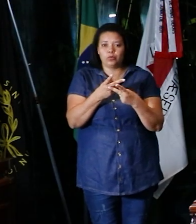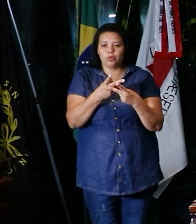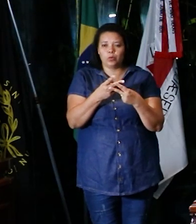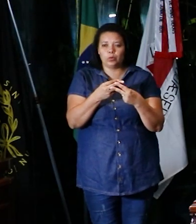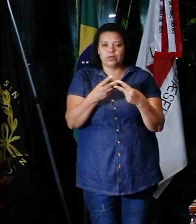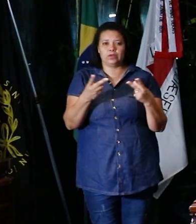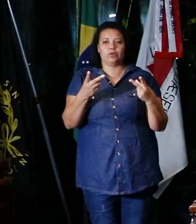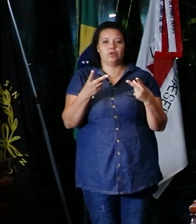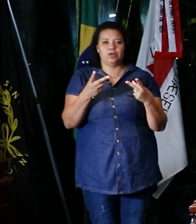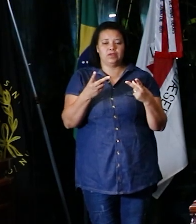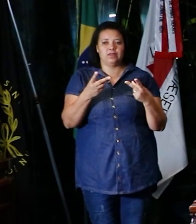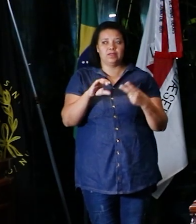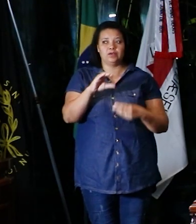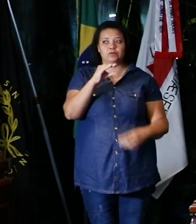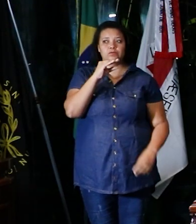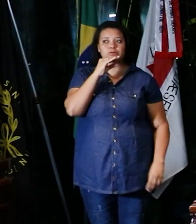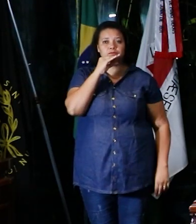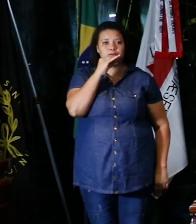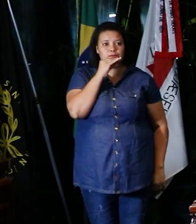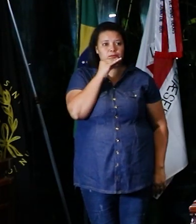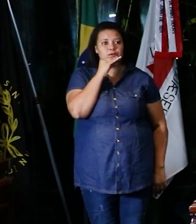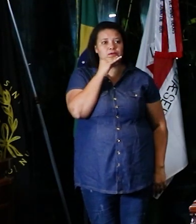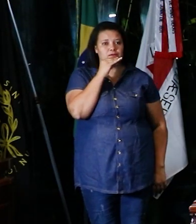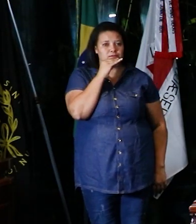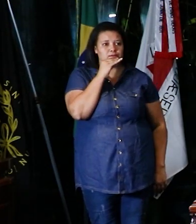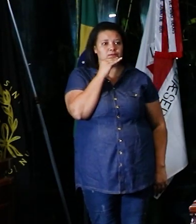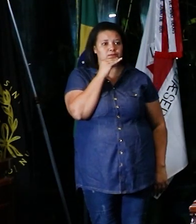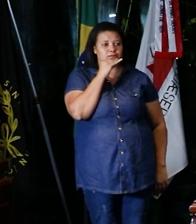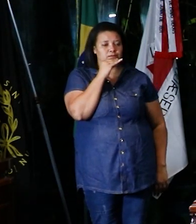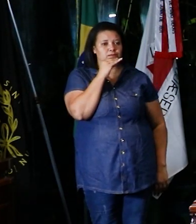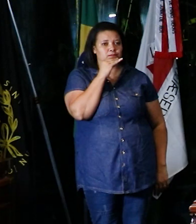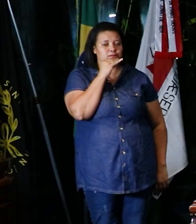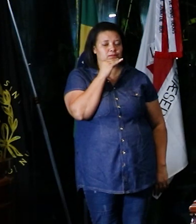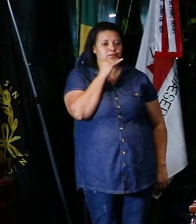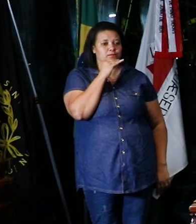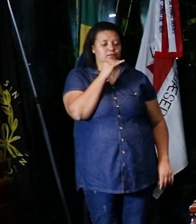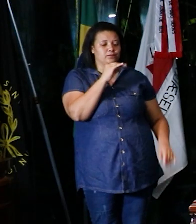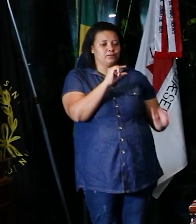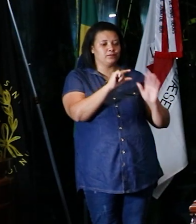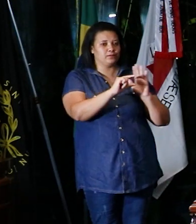aceita... Drummond, o verso e prosa